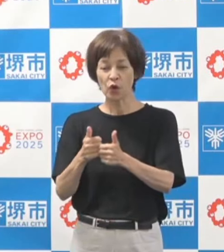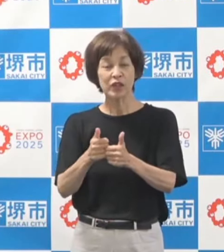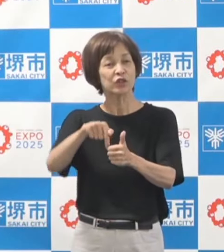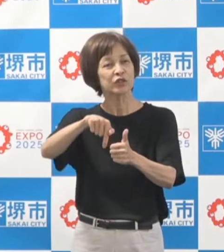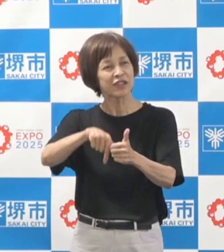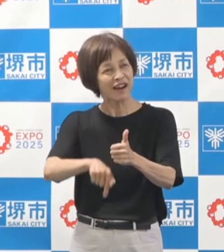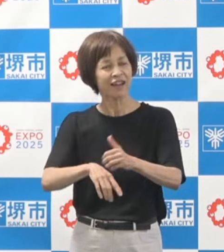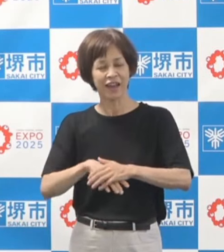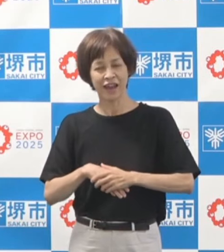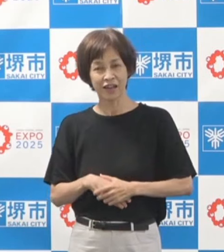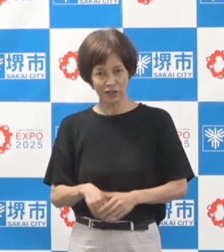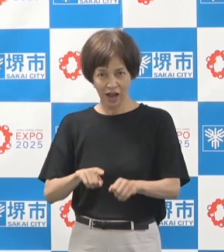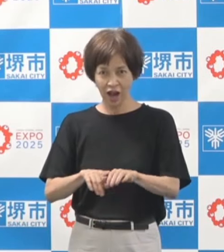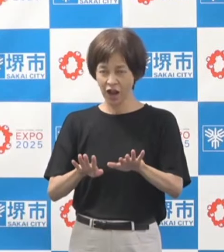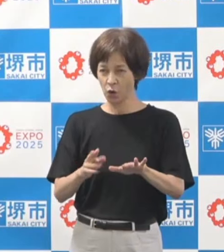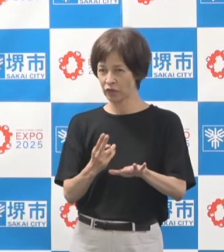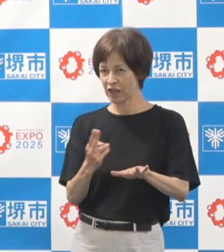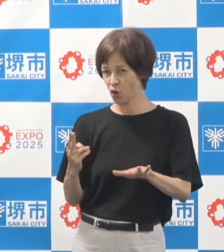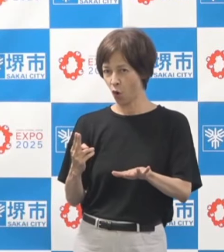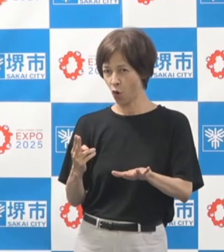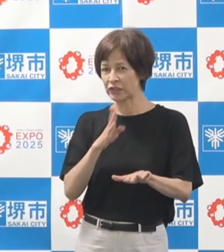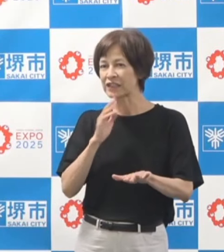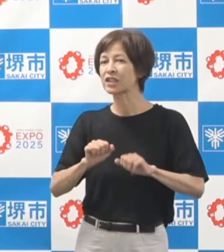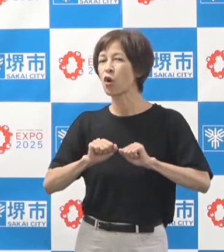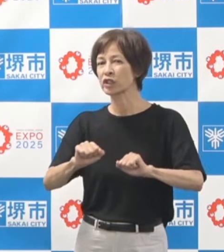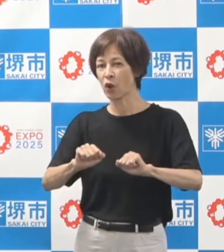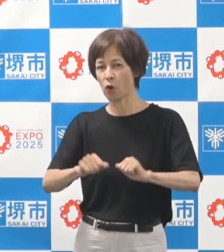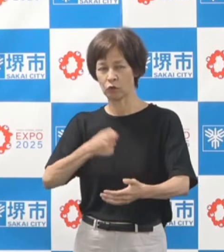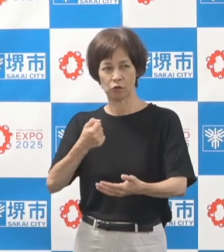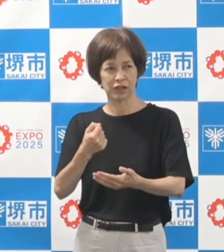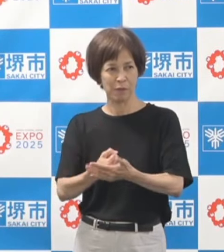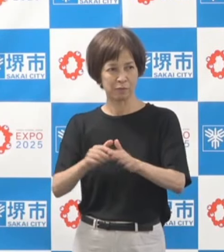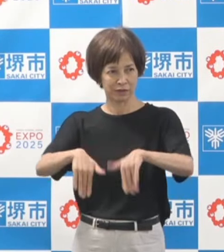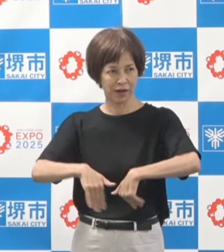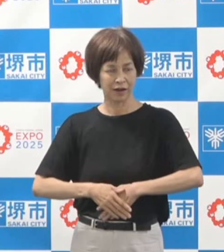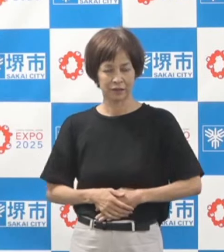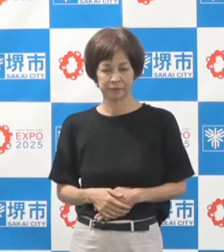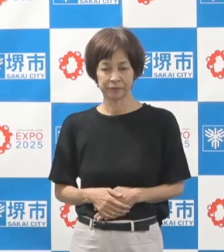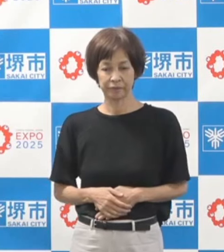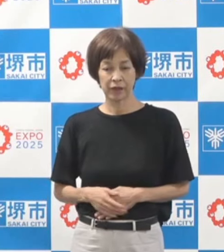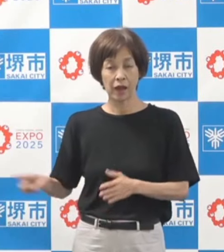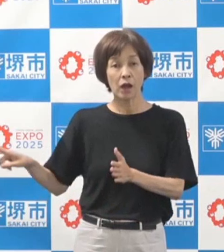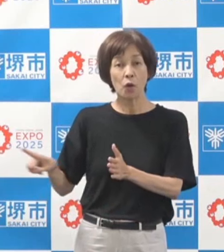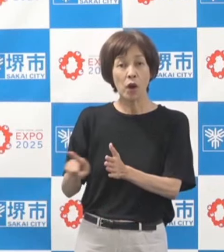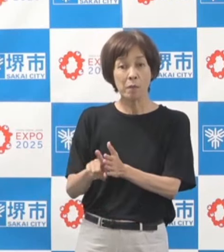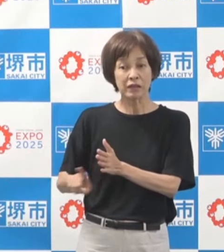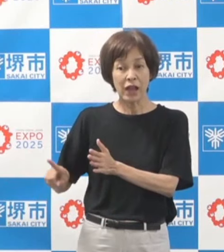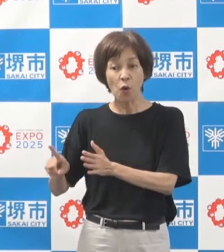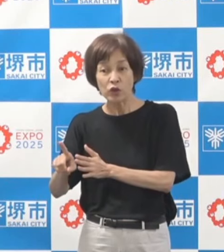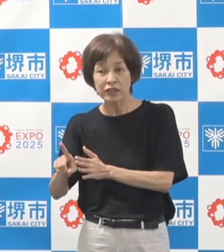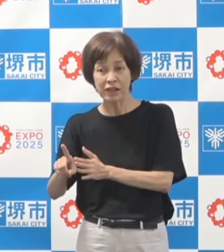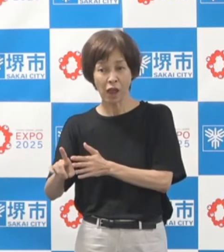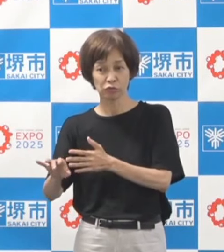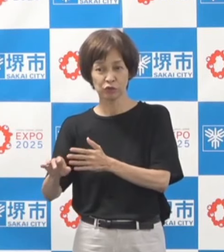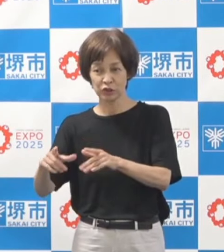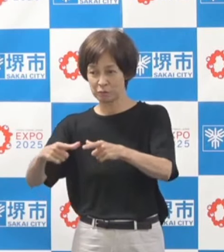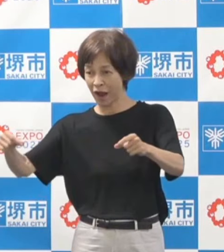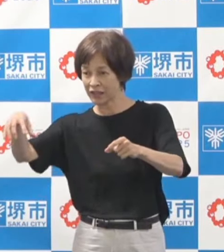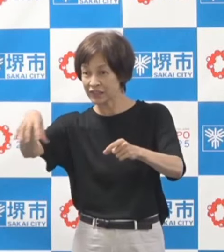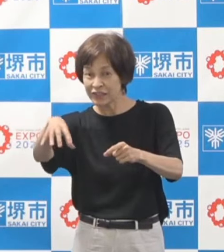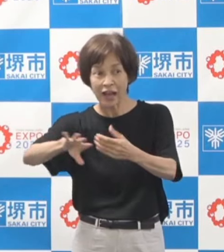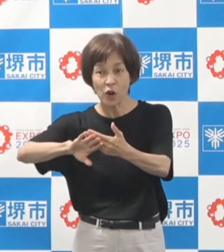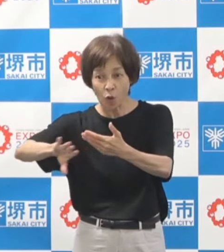ですね、それでは今年度実施をしようということに至りました。これまで先行している自治体の事例もありますので、